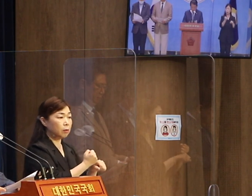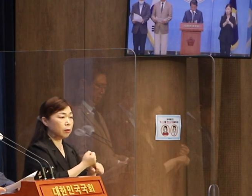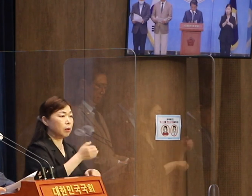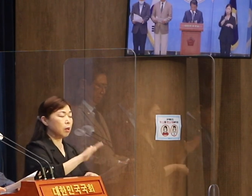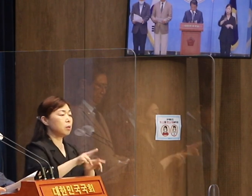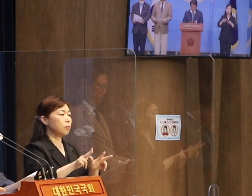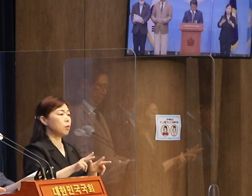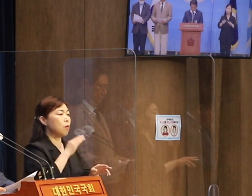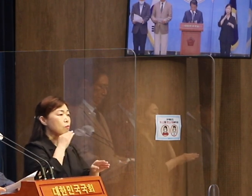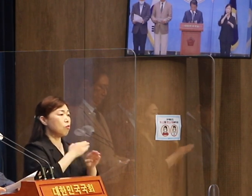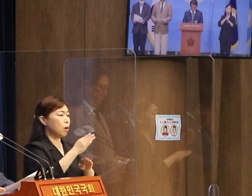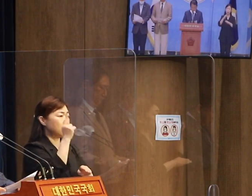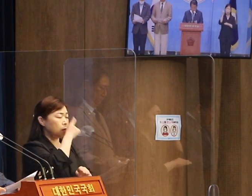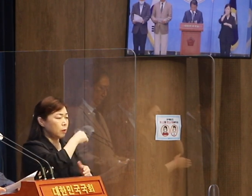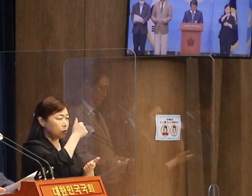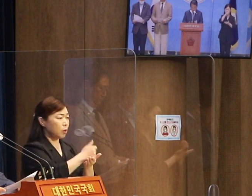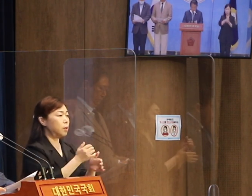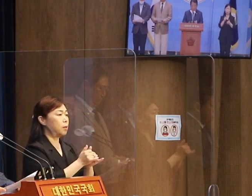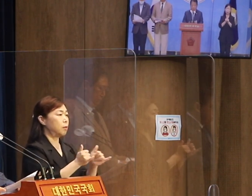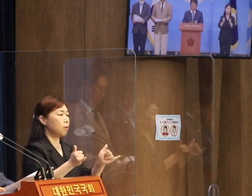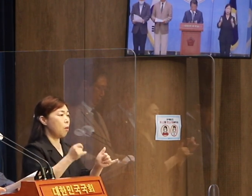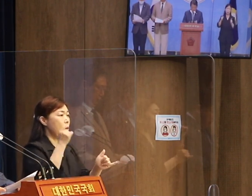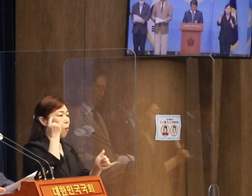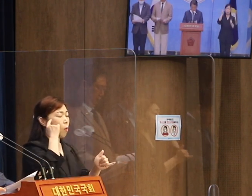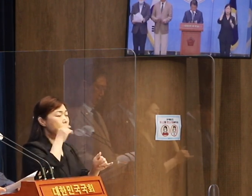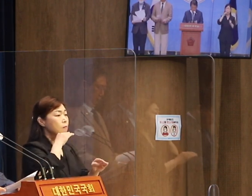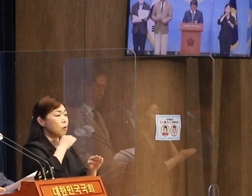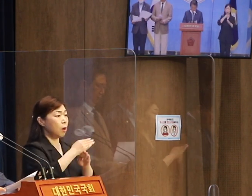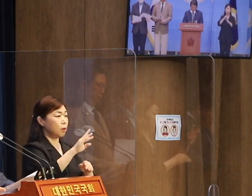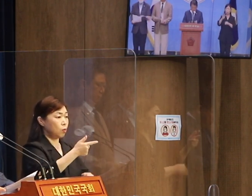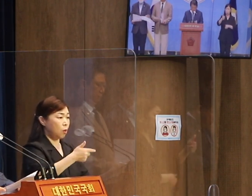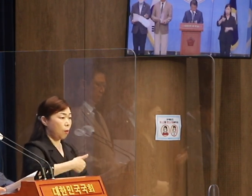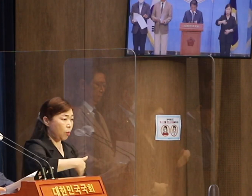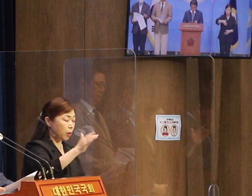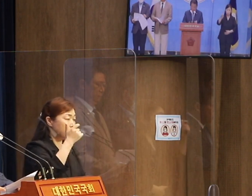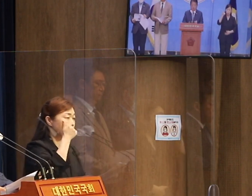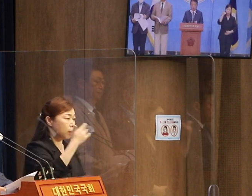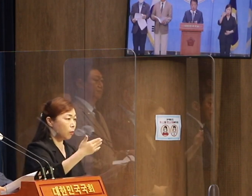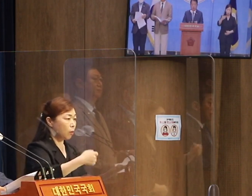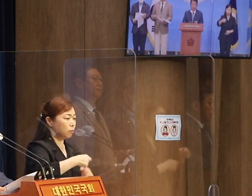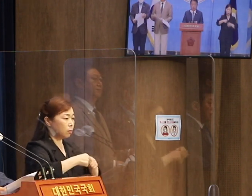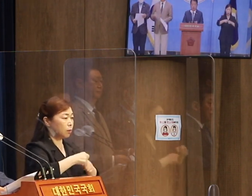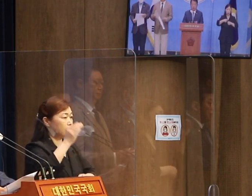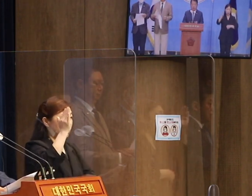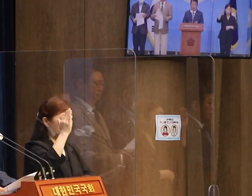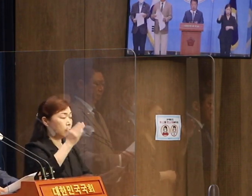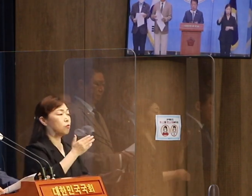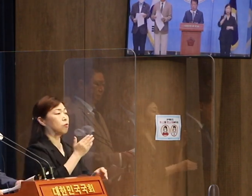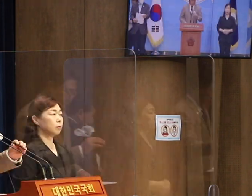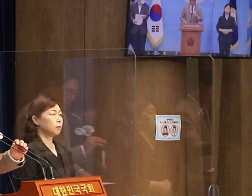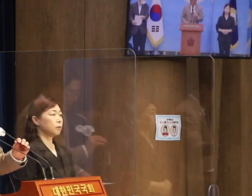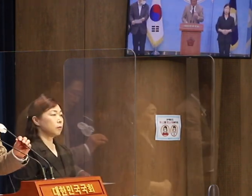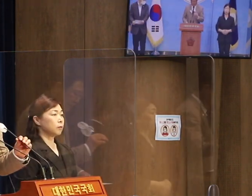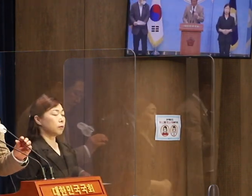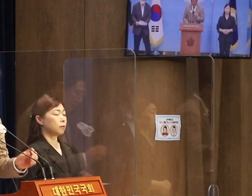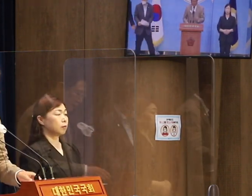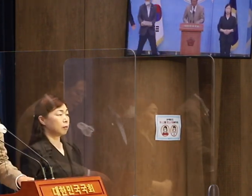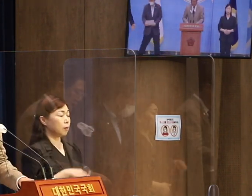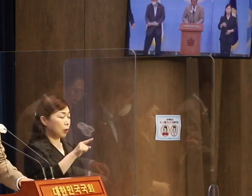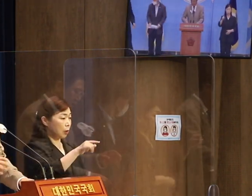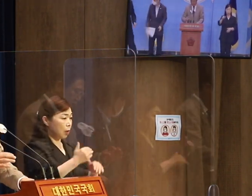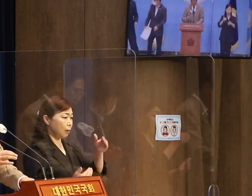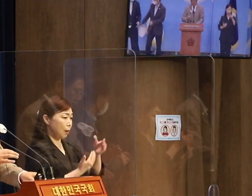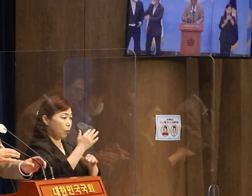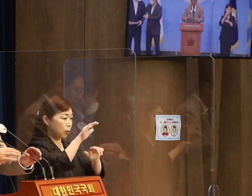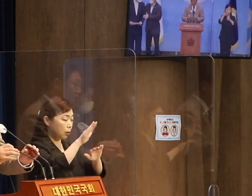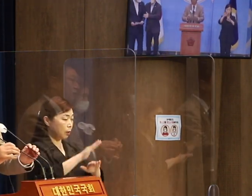죽인 북한 흉악 범죄자를 왜 북한으로 돌려보냈냐고 주장하고 있습니다. 해당 사건에